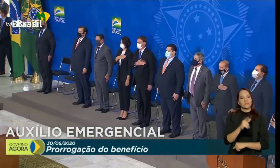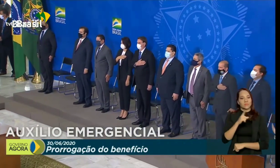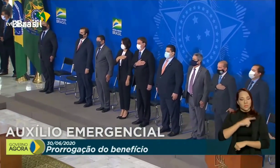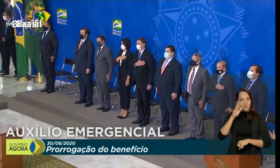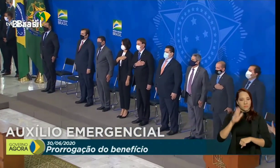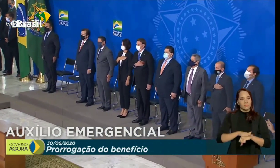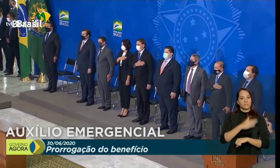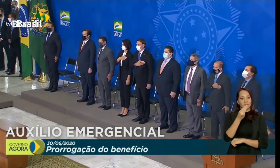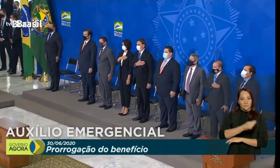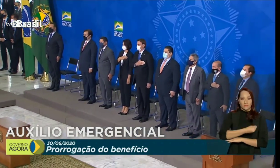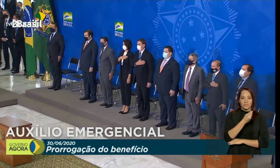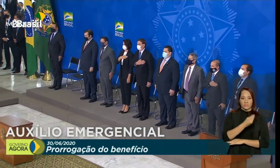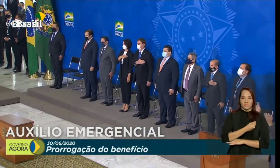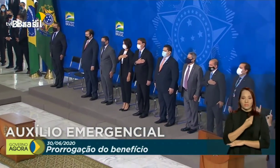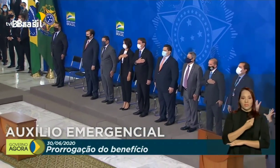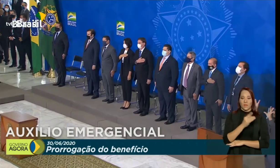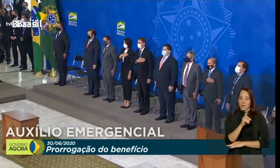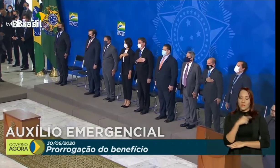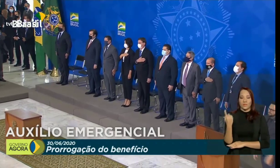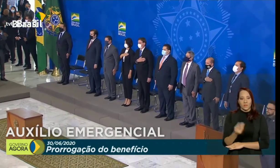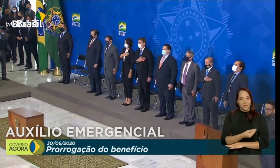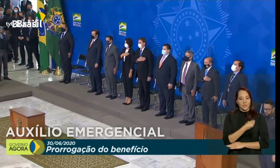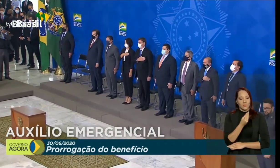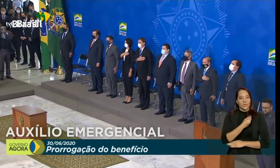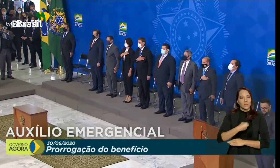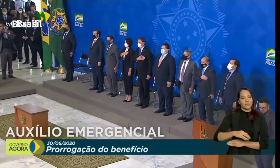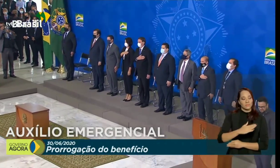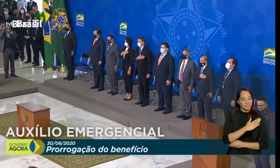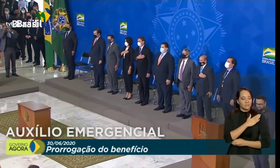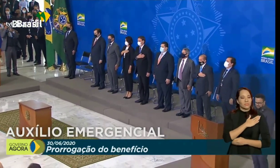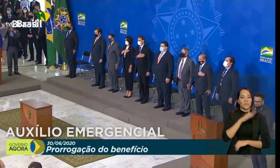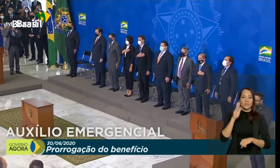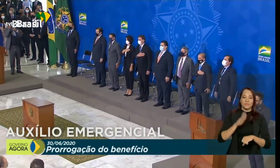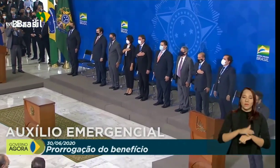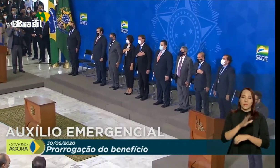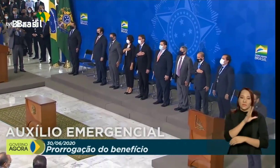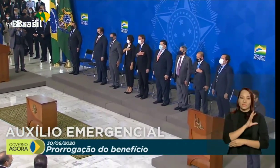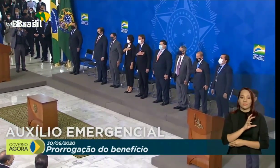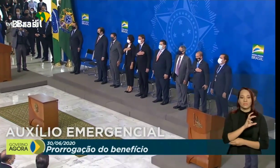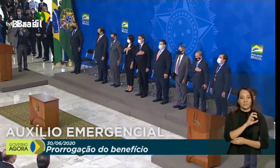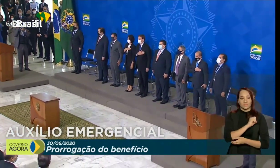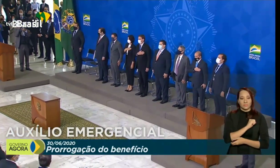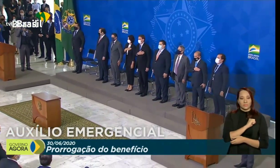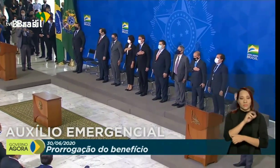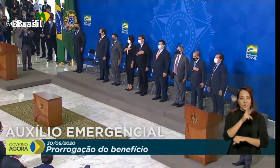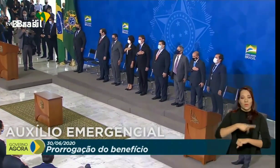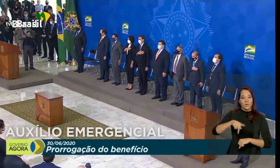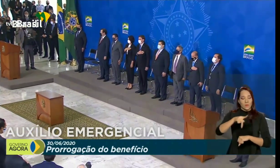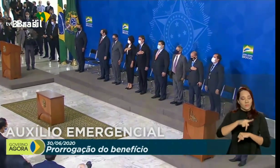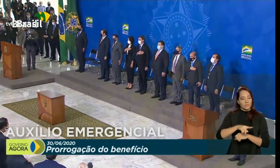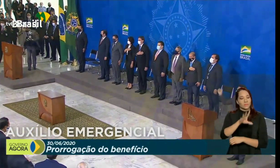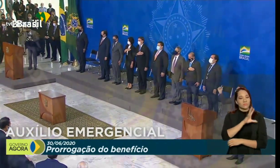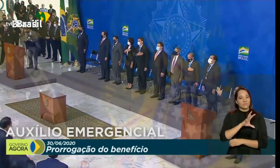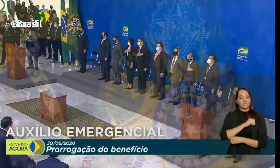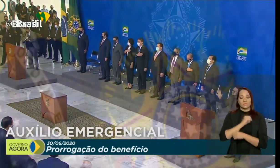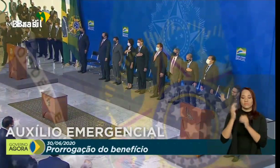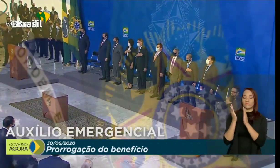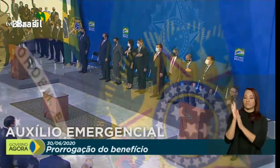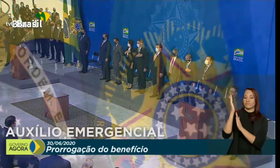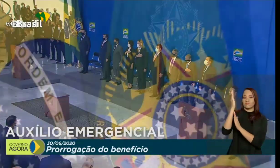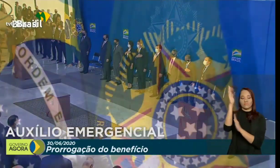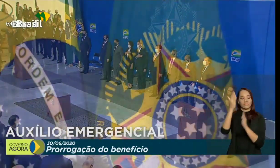bosques têm mais vida, nossa vida no teu seio mais amor. Pátria